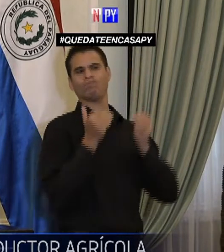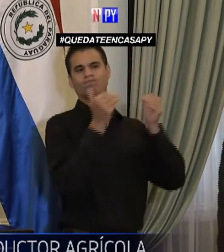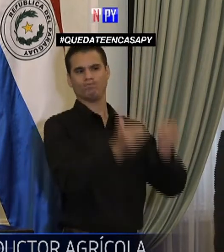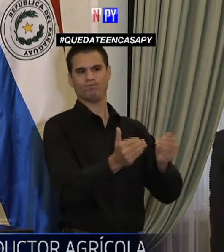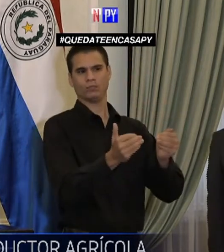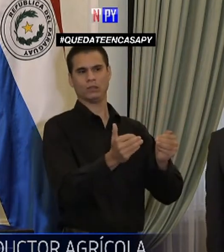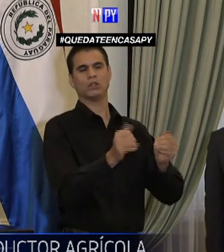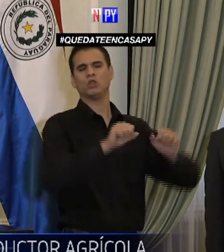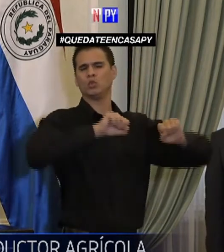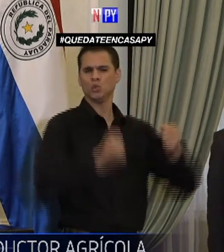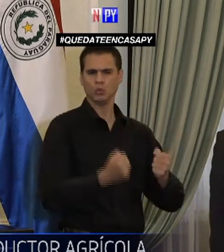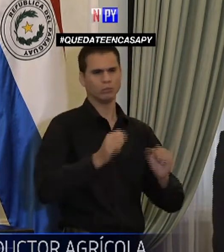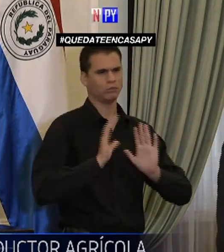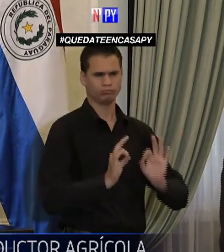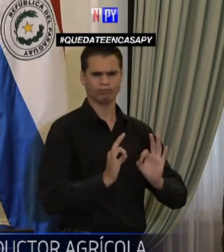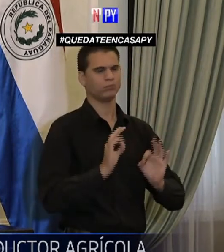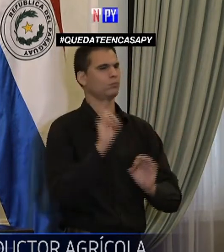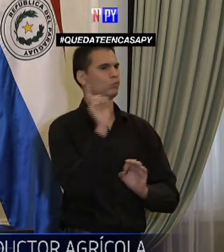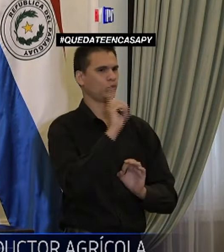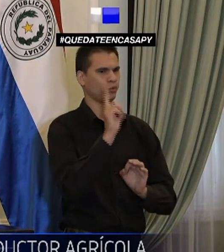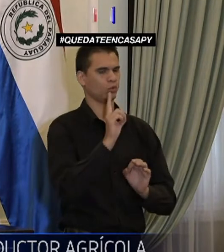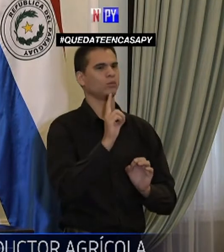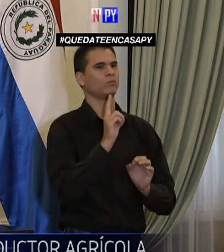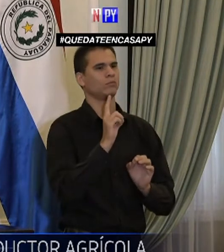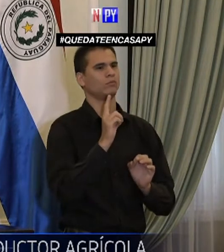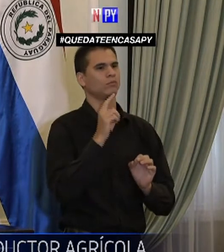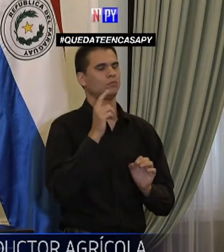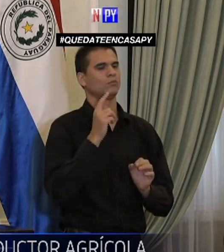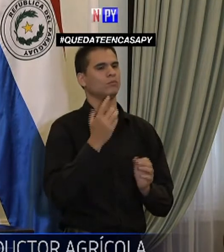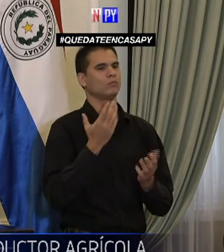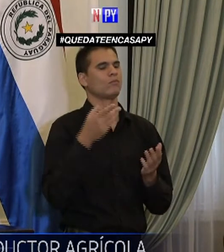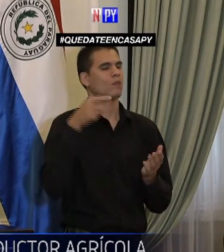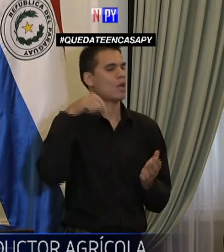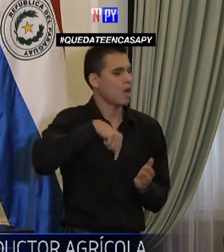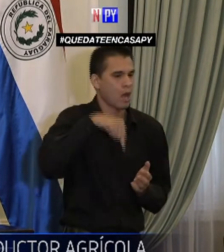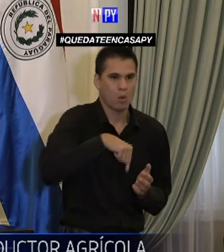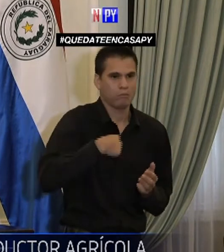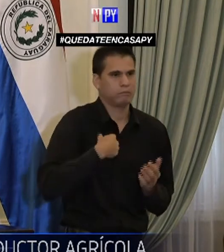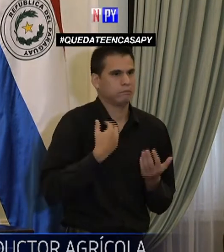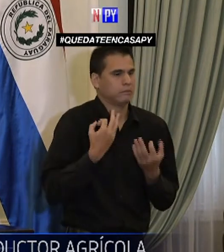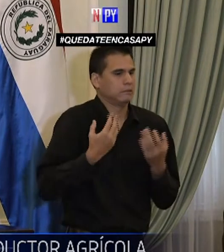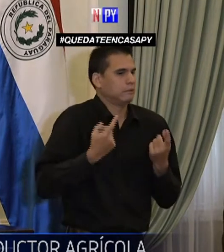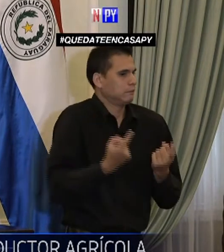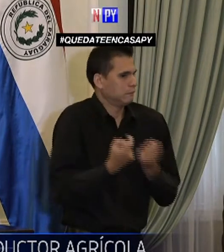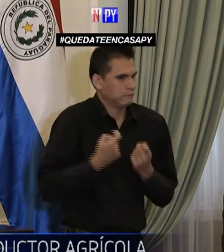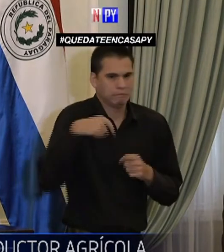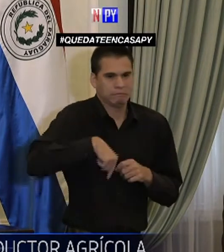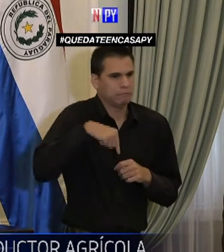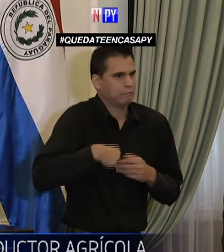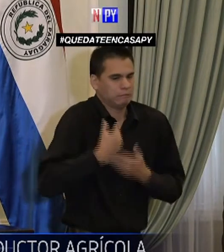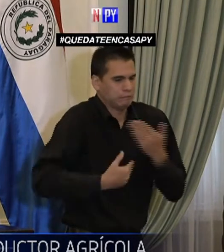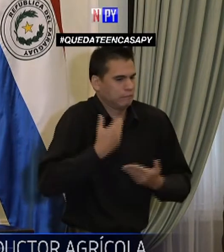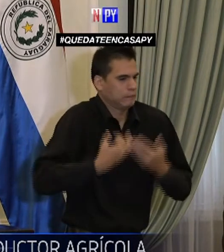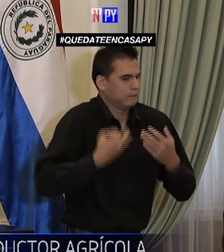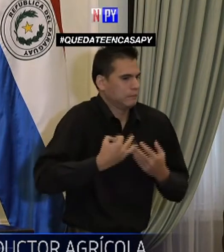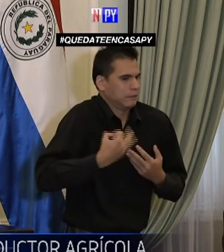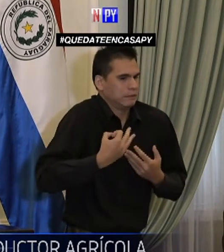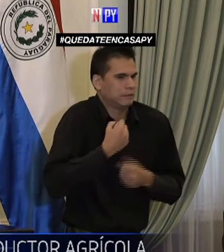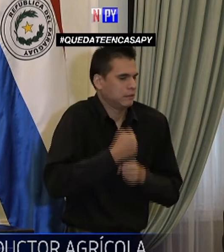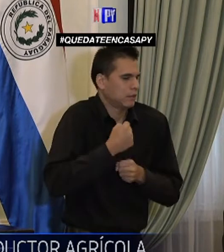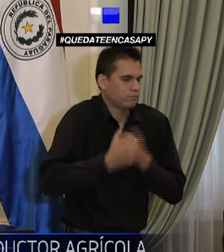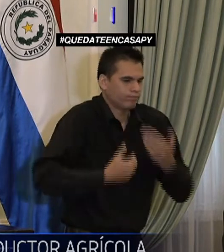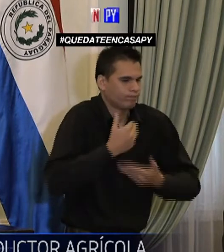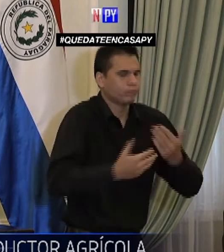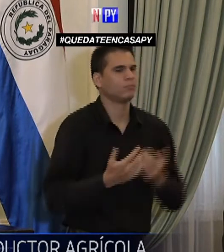este año. Hay actividades que de manera obligatoria tenemos que hacerlo. Nuevamente